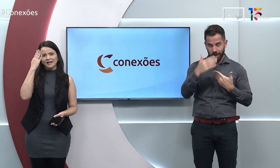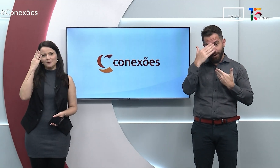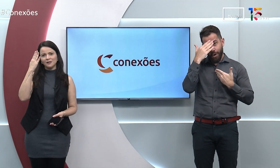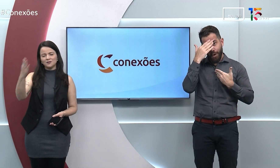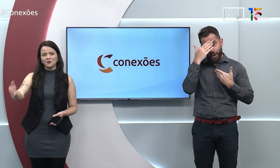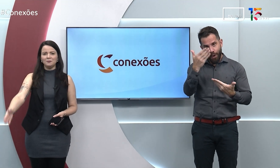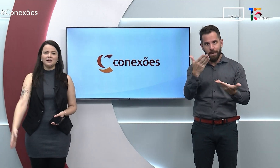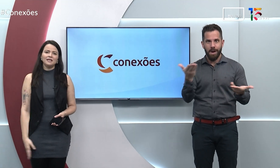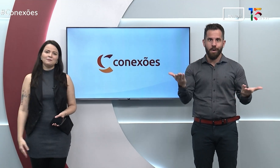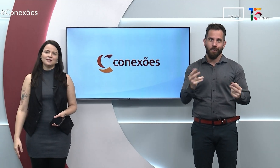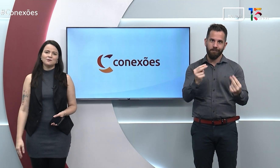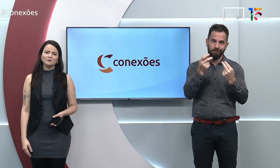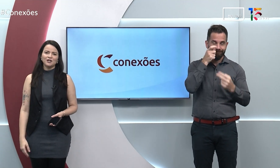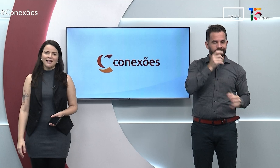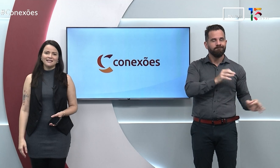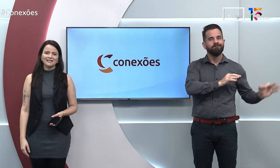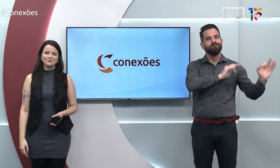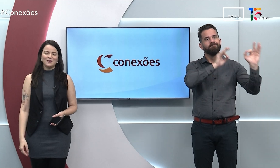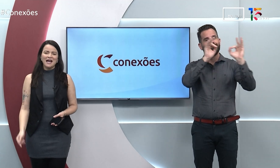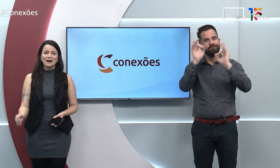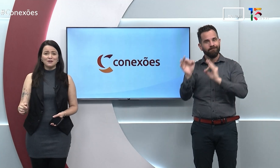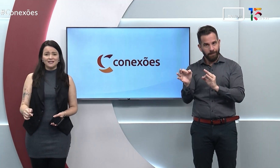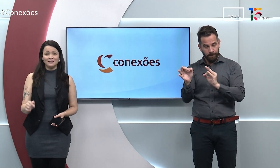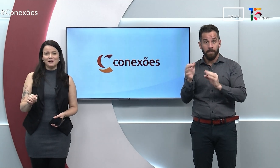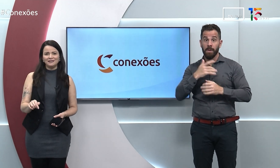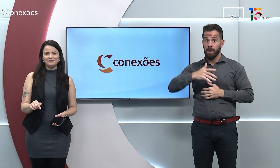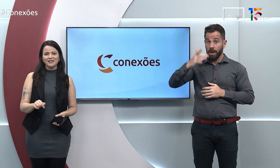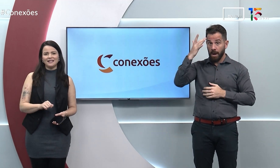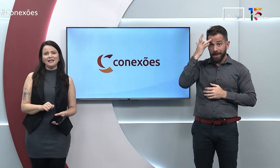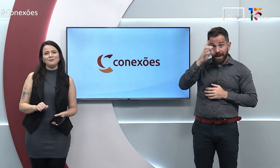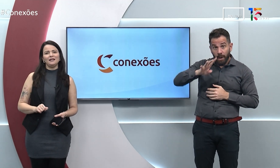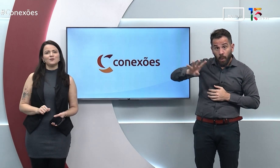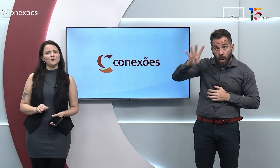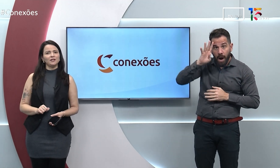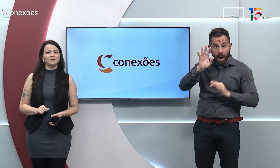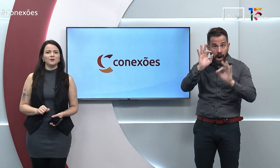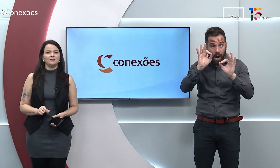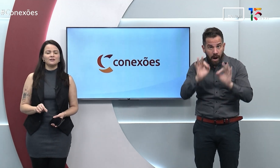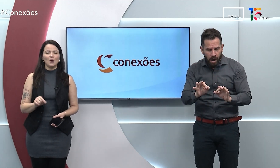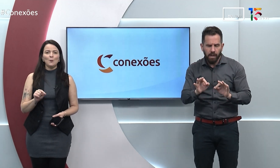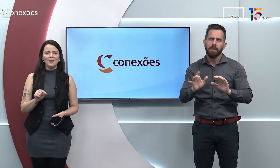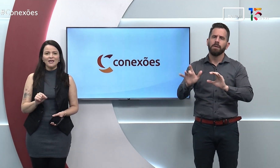Muito obrigada pela sua companhia e pela sua audiência. Amanhã, quarta-feira, tem mais um